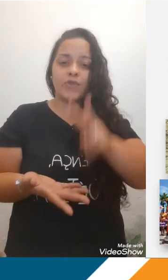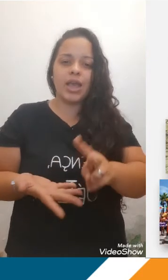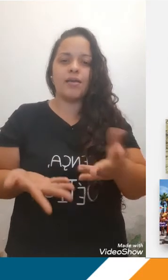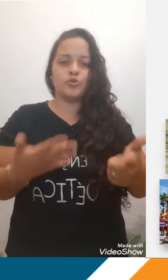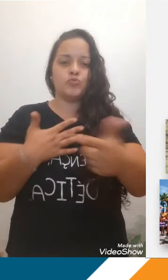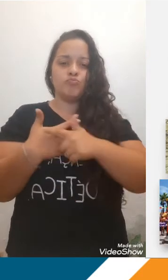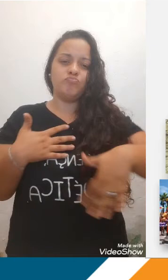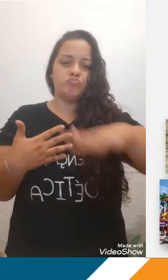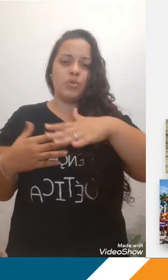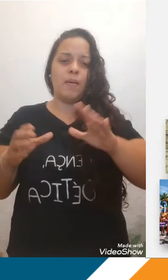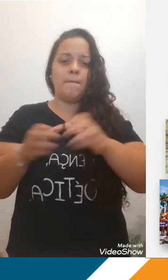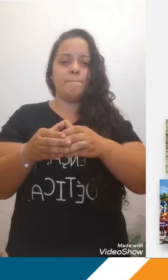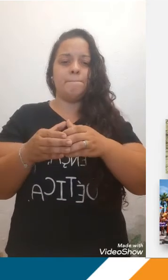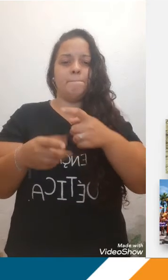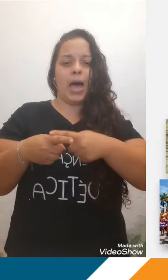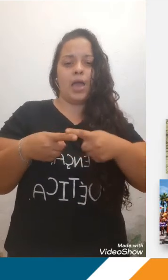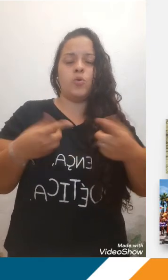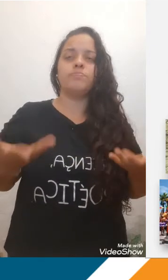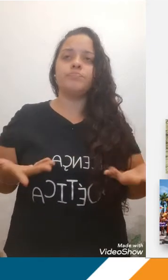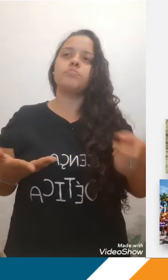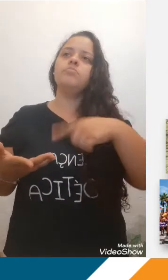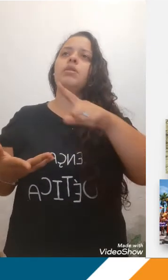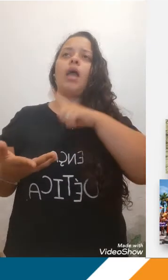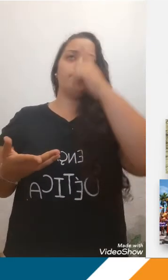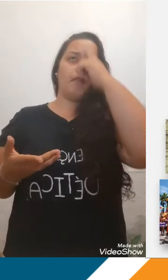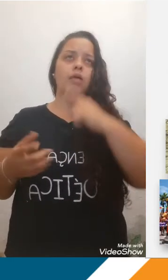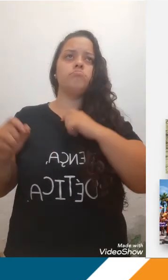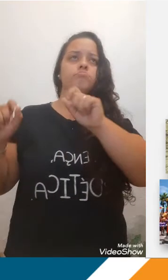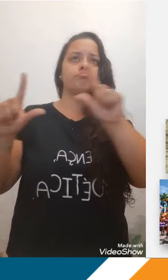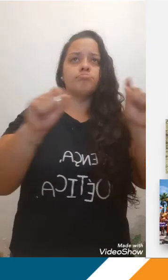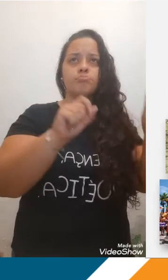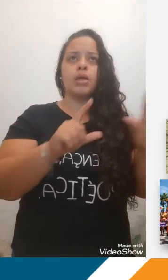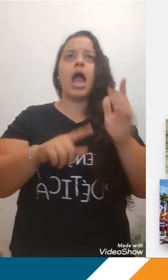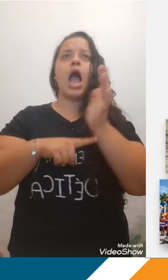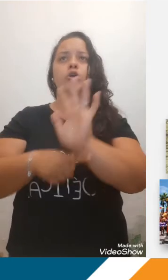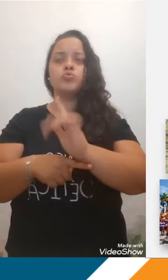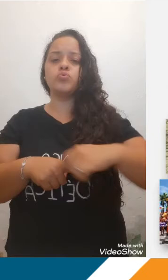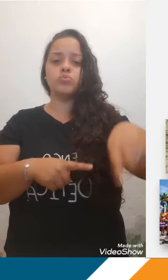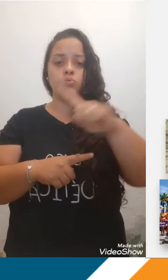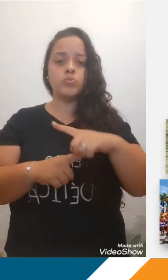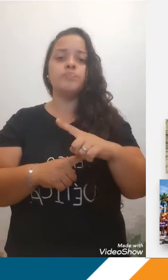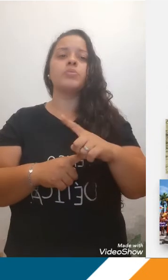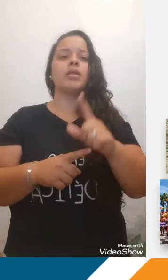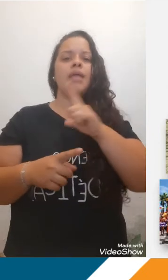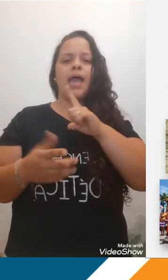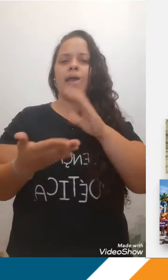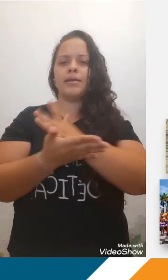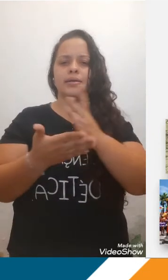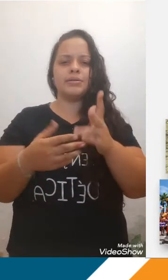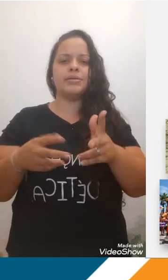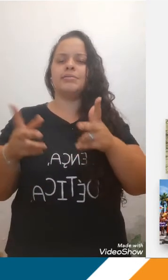imagens exemplificativas que vão demonstrar a pluralidade do repertório sociocultural, que vão desde séries